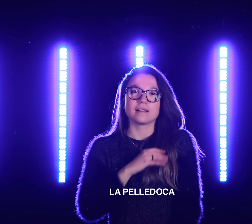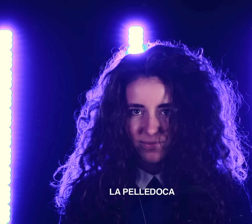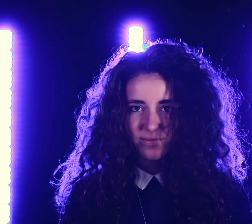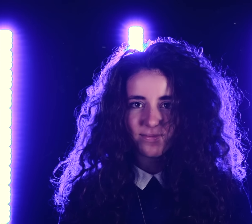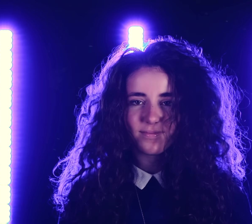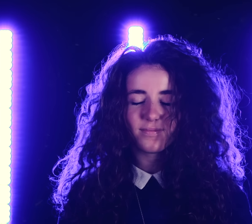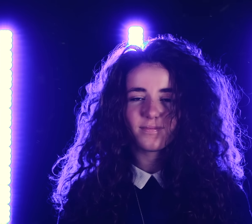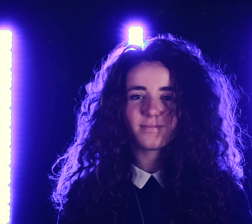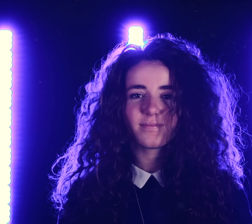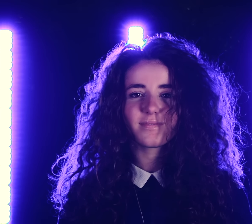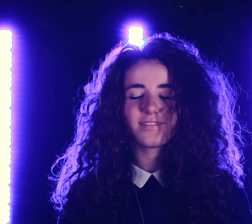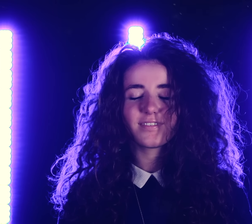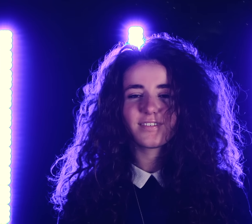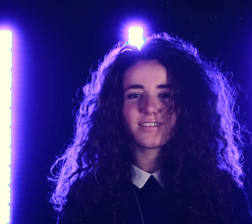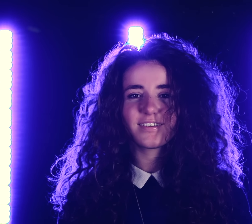d'oca.